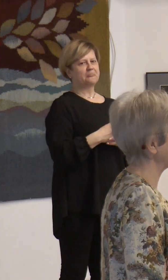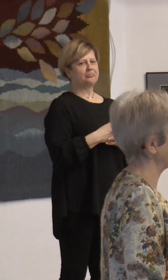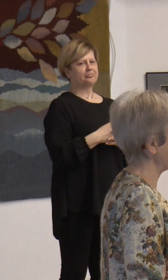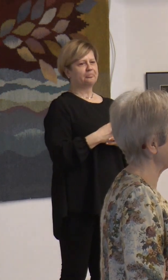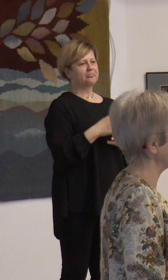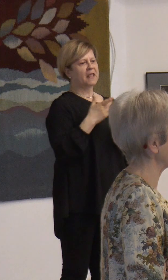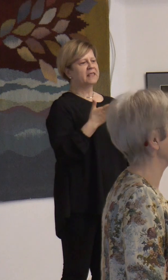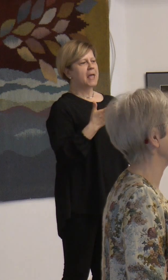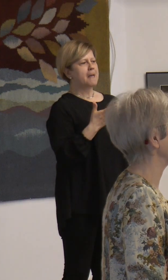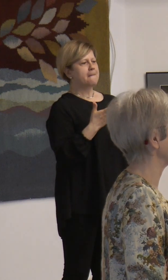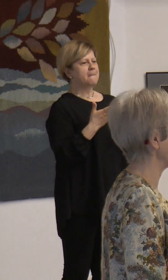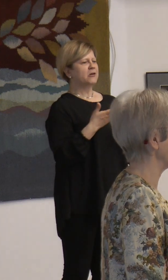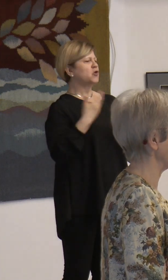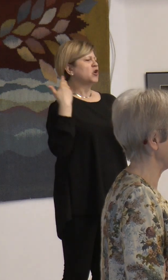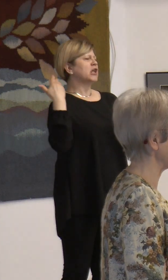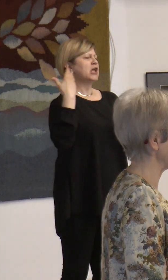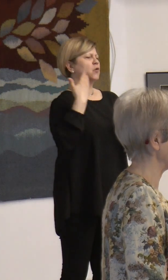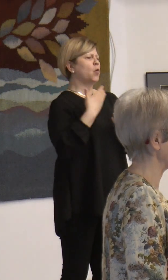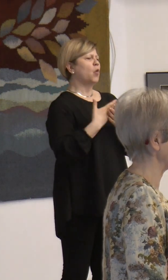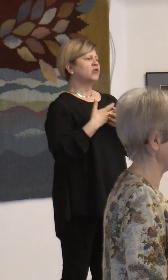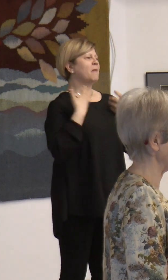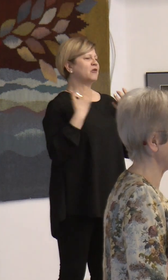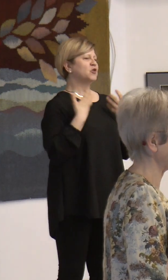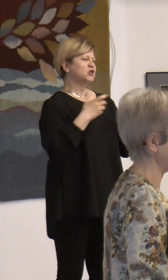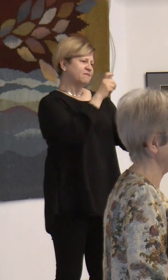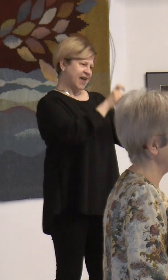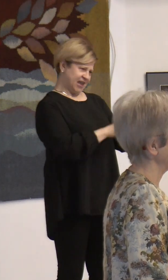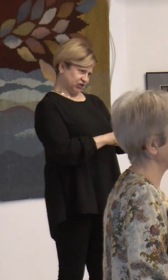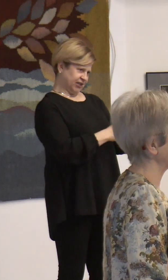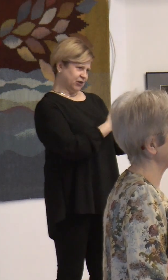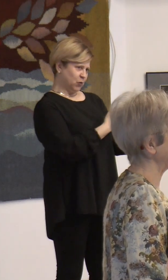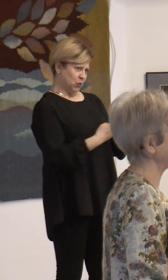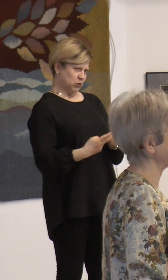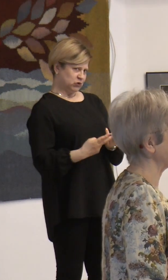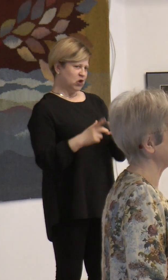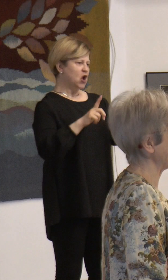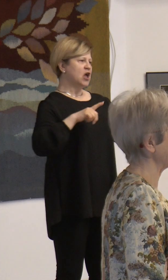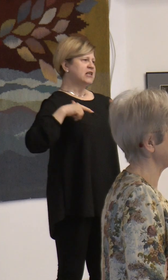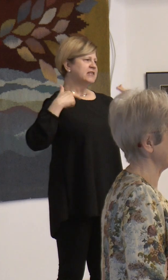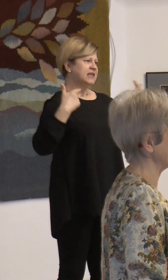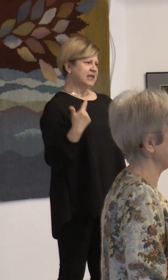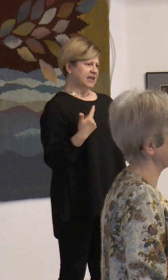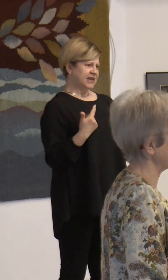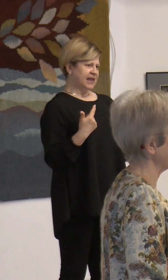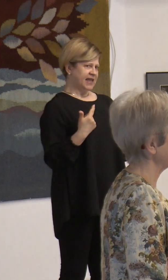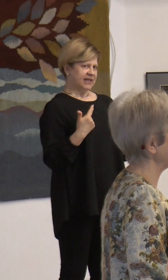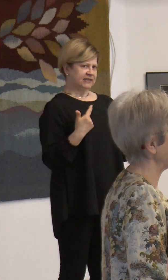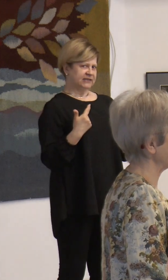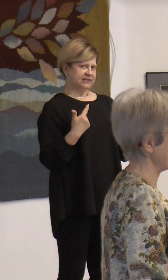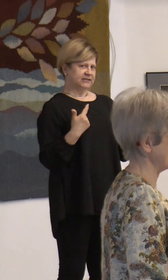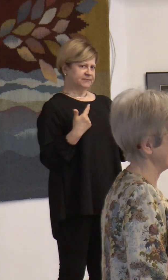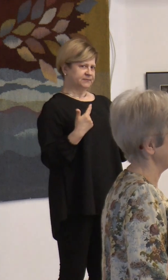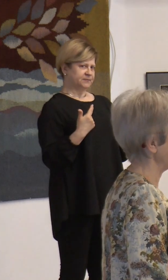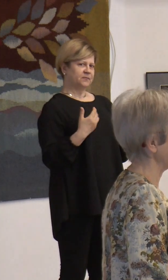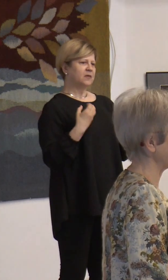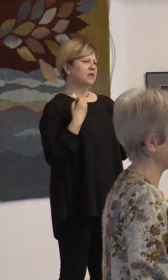te pedig már nagyon régóta megörvendezted bennünket a versekkel, úgyhogy az Élet Alkonyán című verset